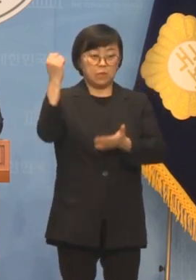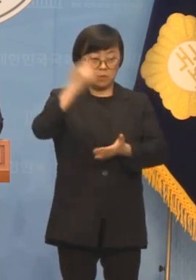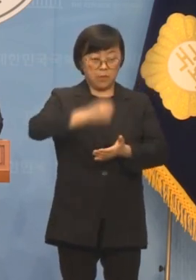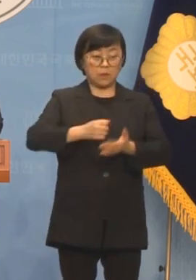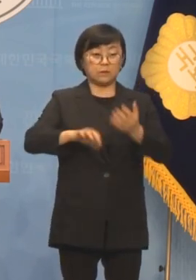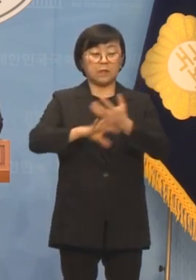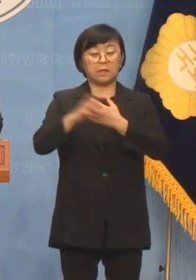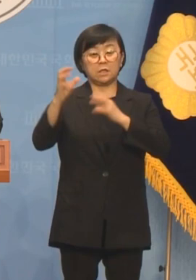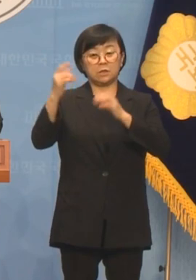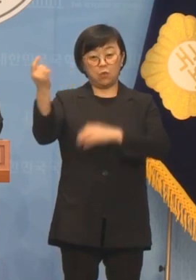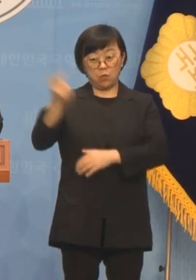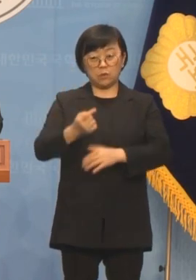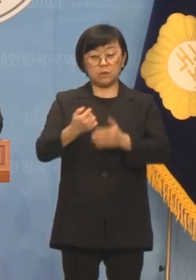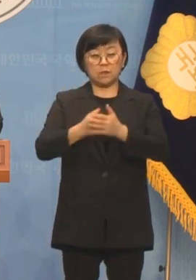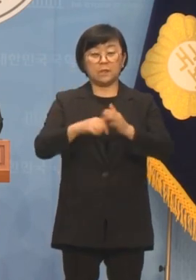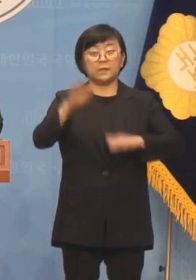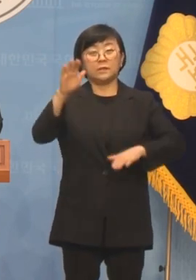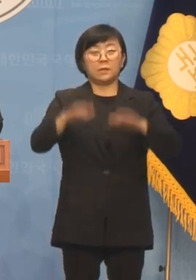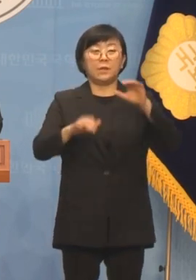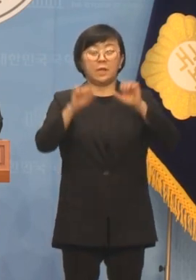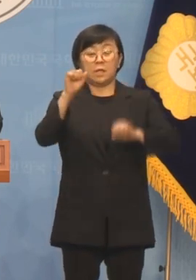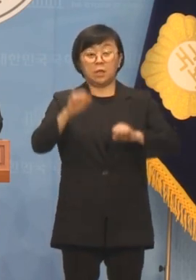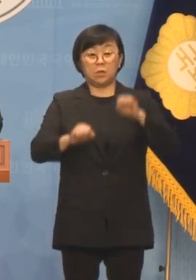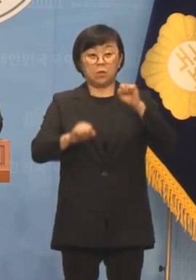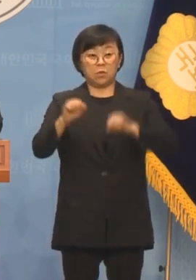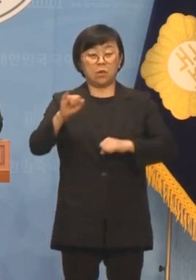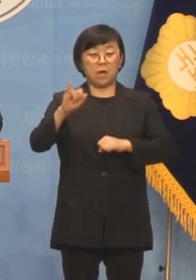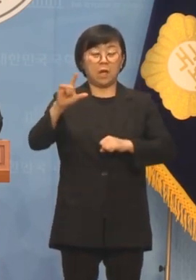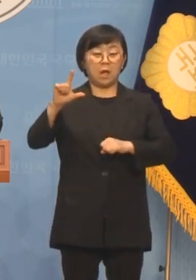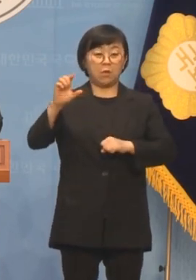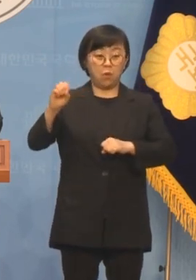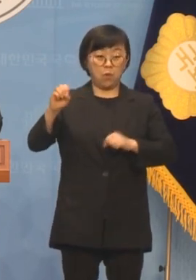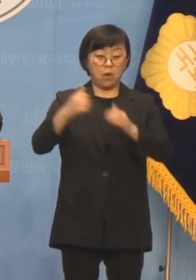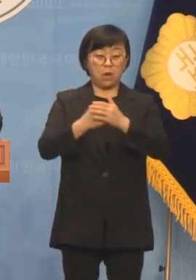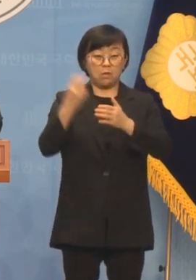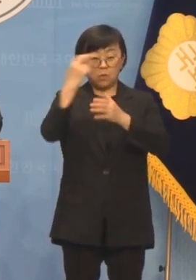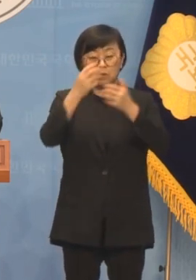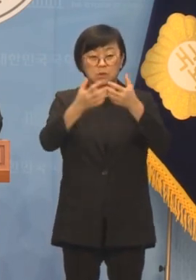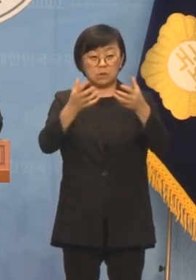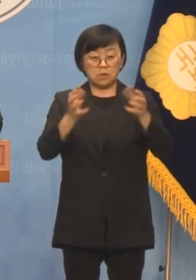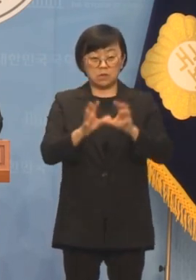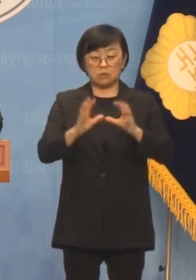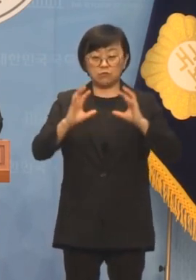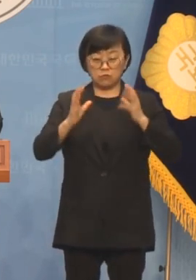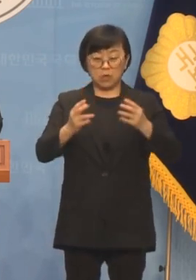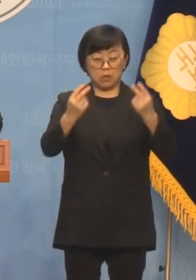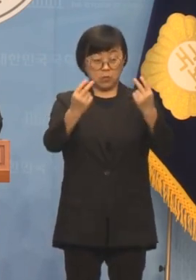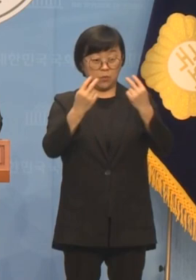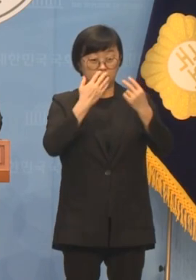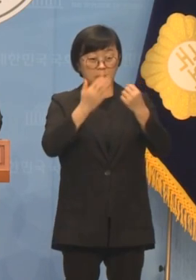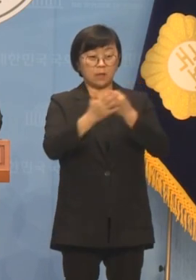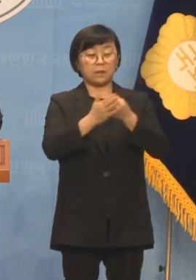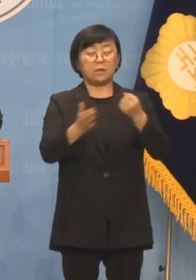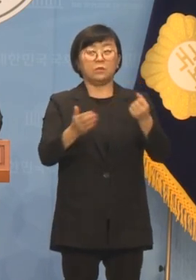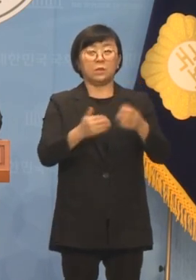외국인 노동자에 대한 차별 행위로 ILO의 모니터링 대상 국가가 될 수 있기